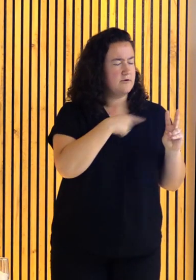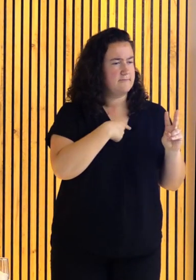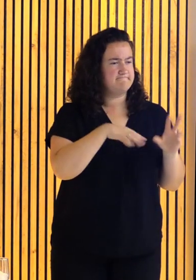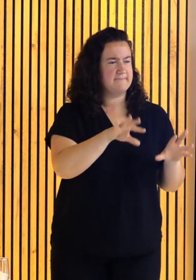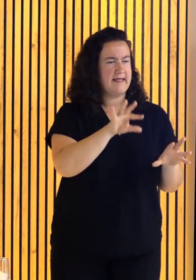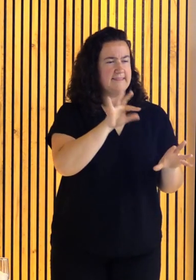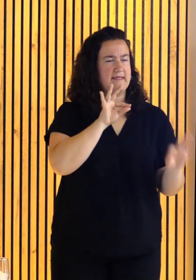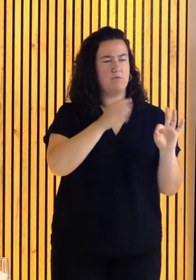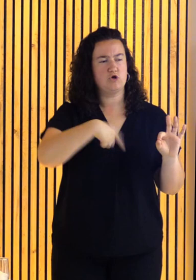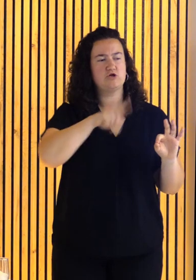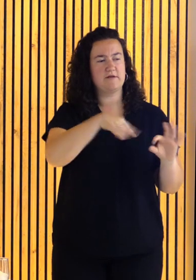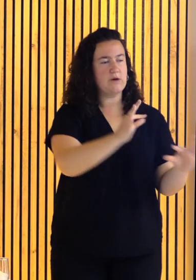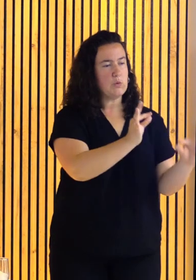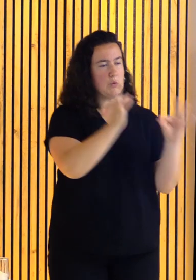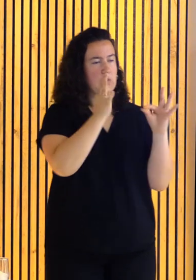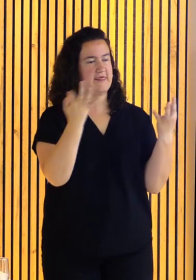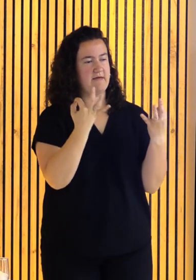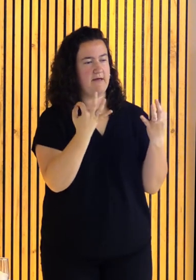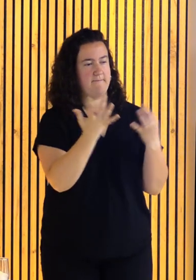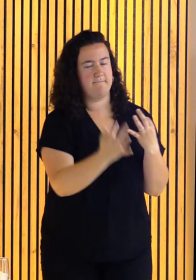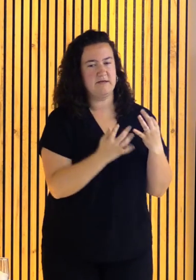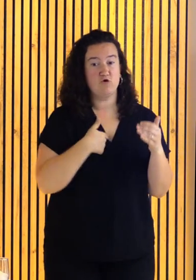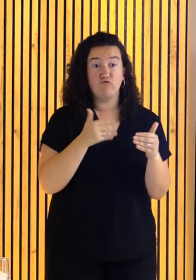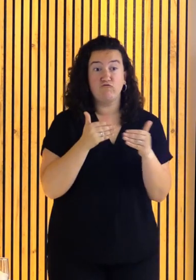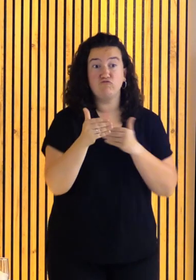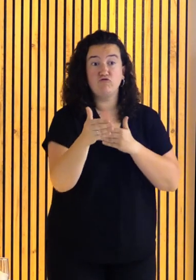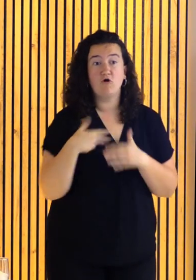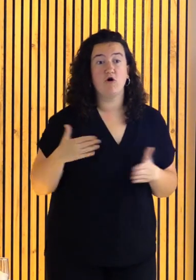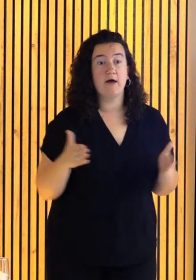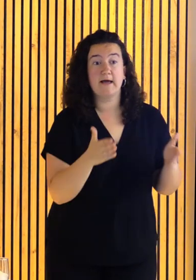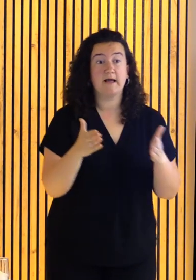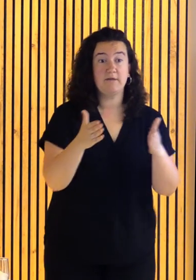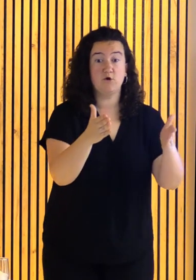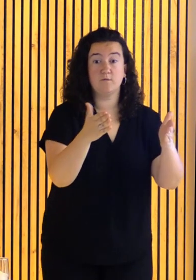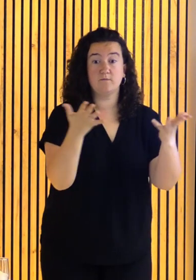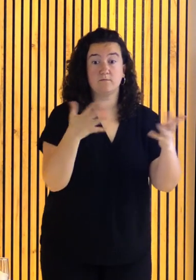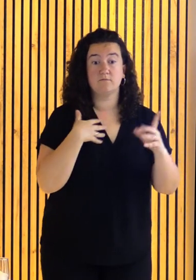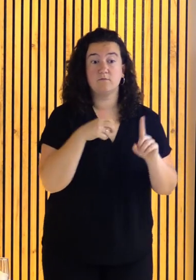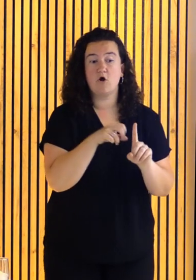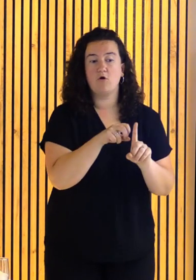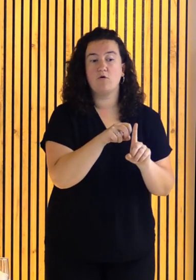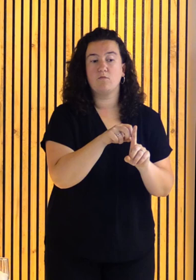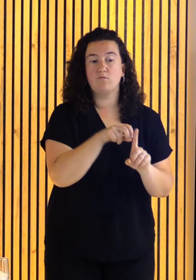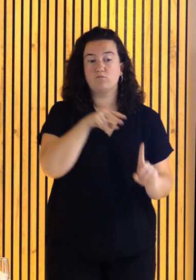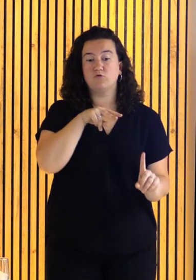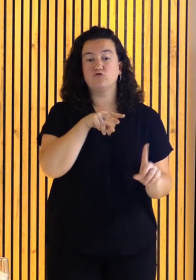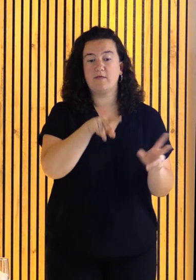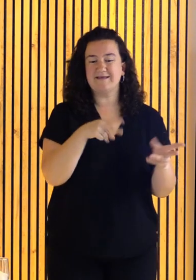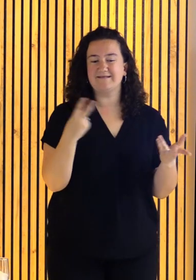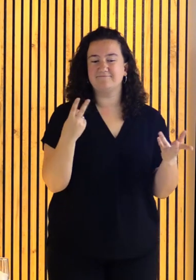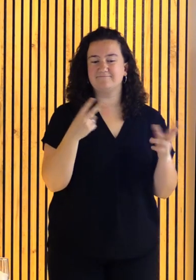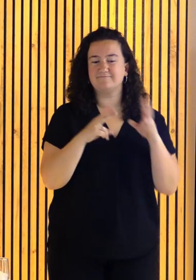edan behar genuela, eta etorkizuneko bideak ikuspegi horretatik berplantatu beharra,